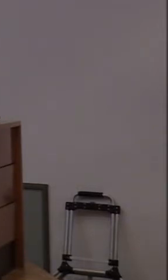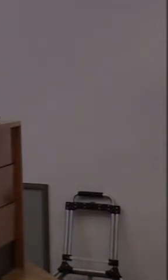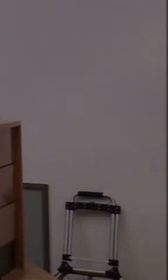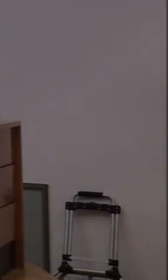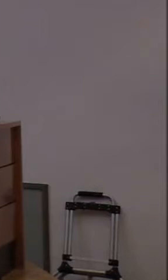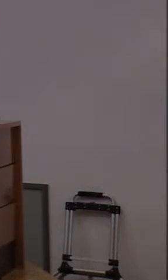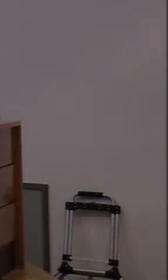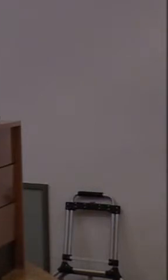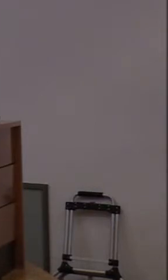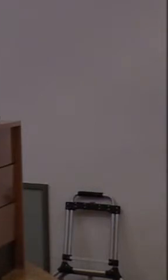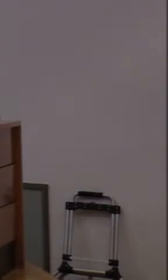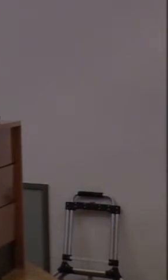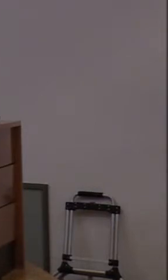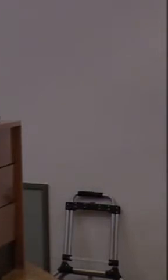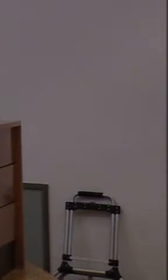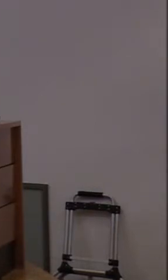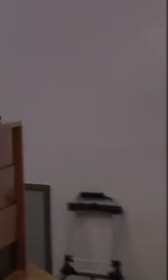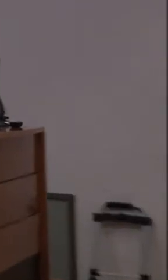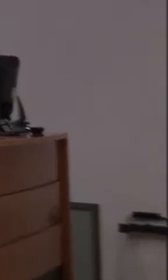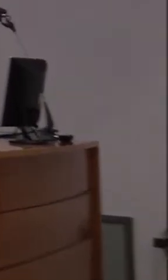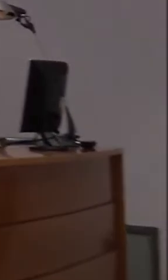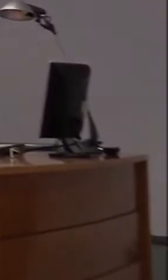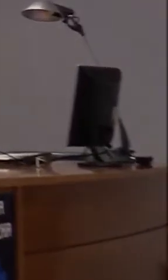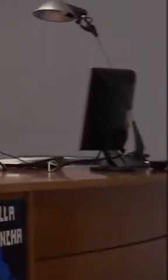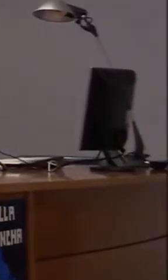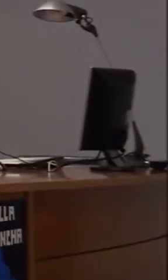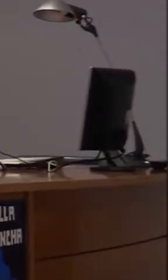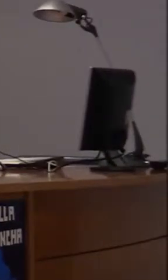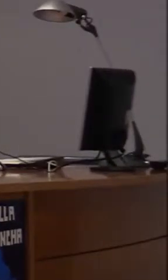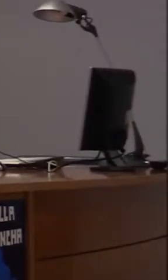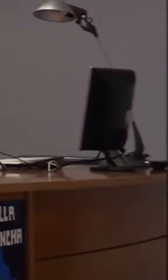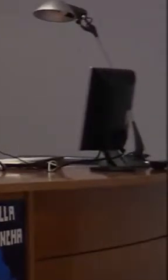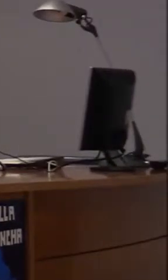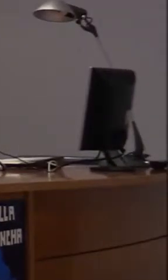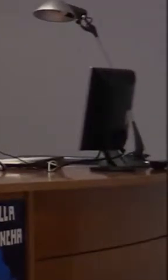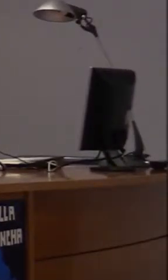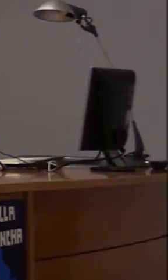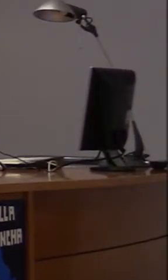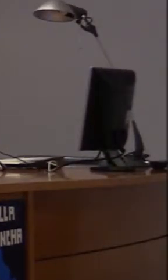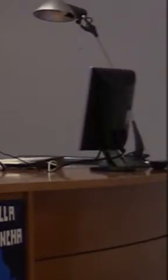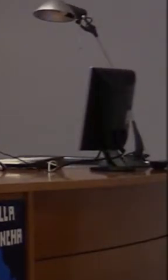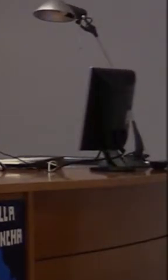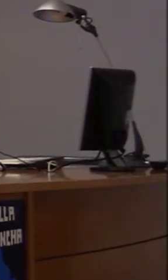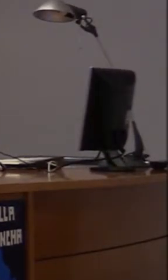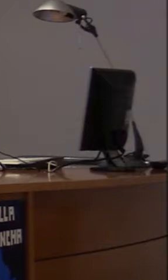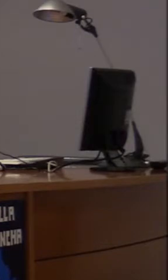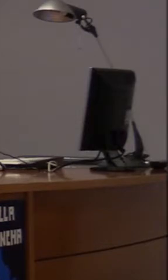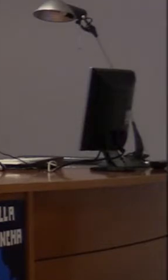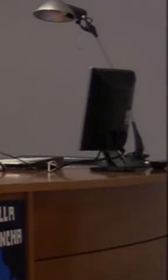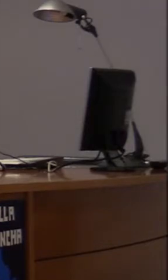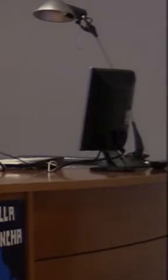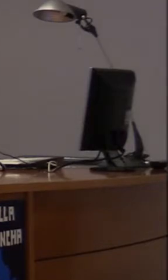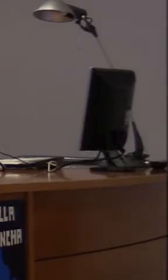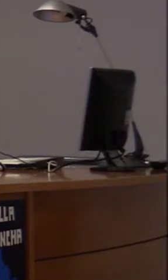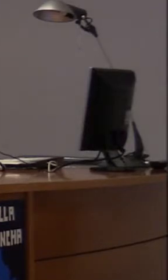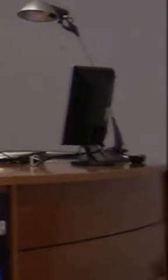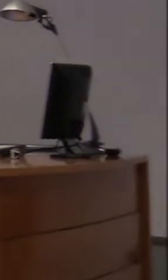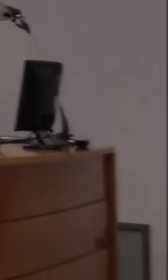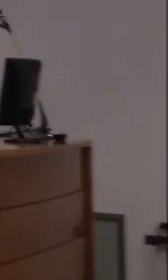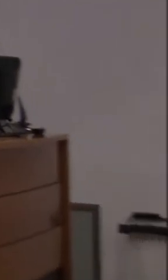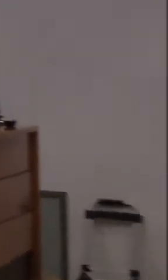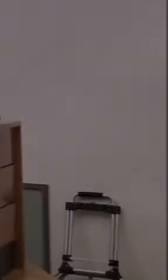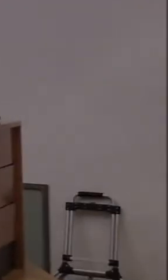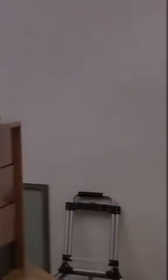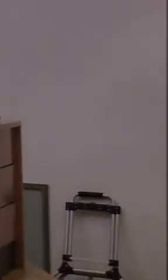Alberto. La última, la séptima, se titula, como veis, Conocer la meteorología, diccionario ilustrado del tiempo y del clima,